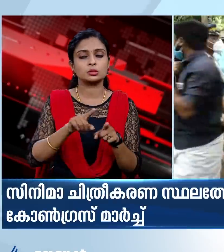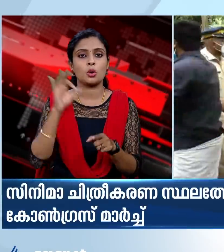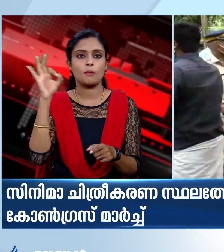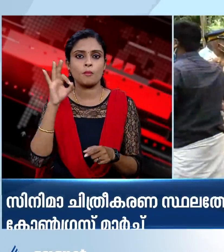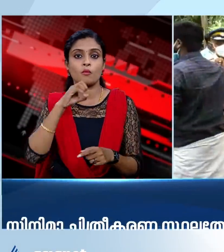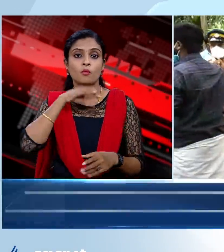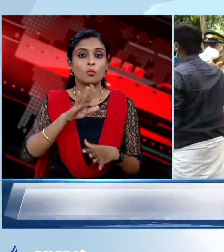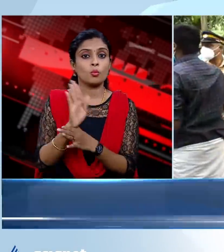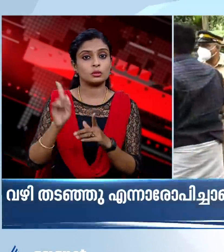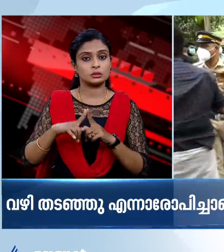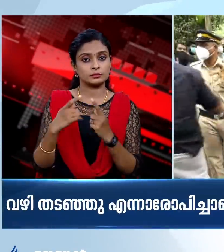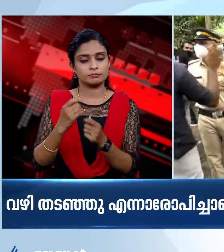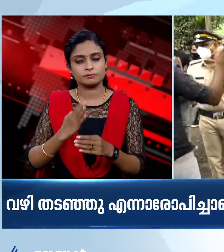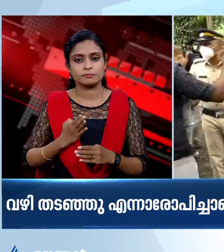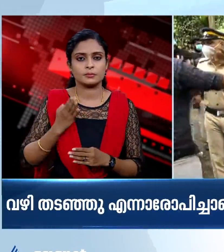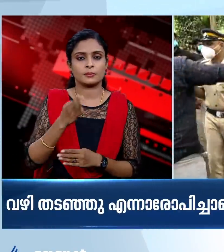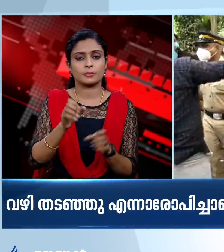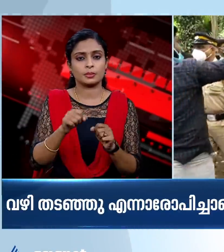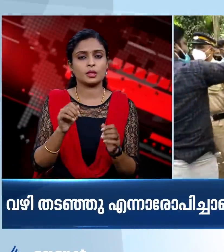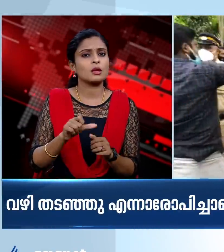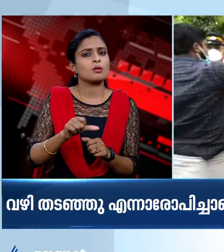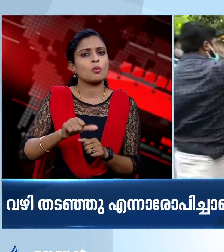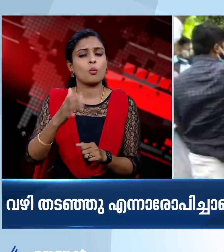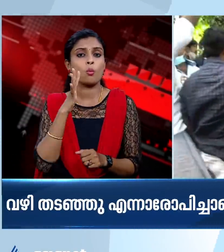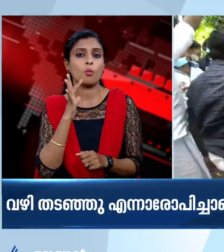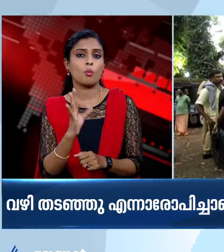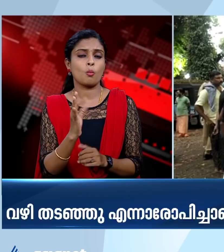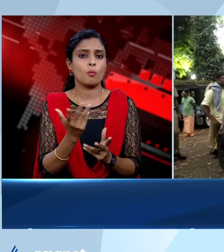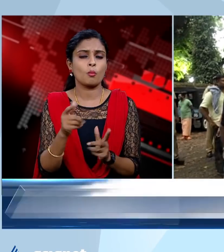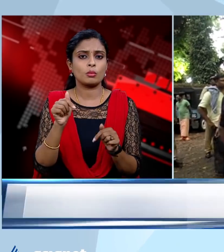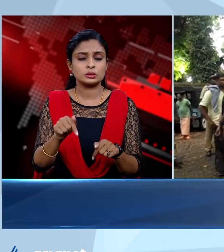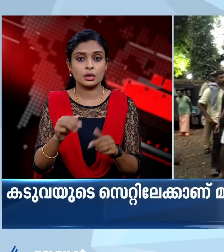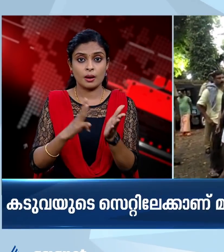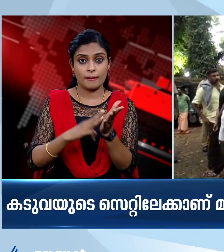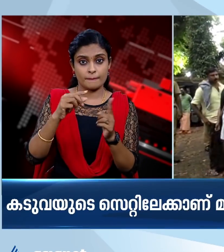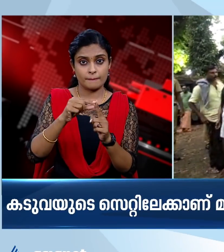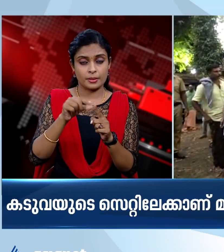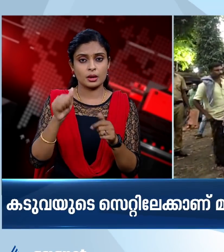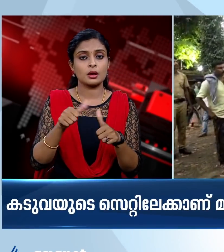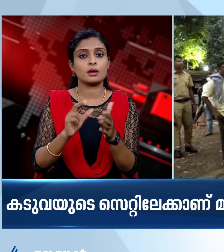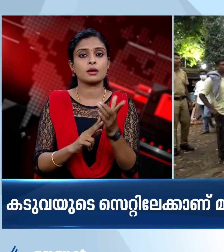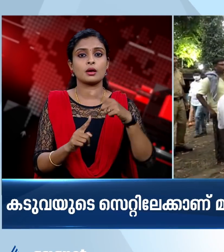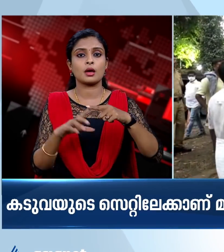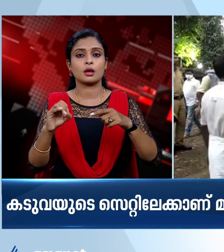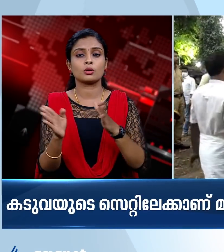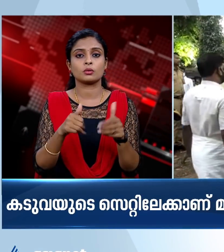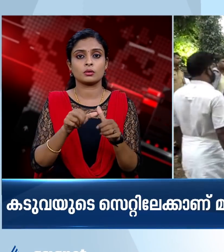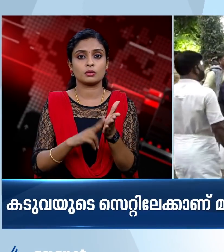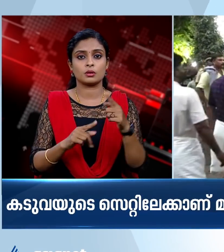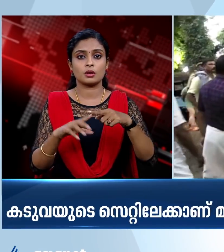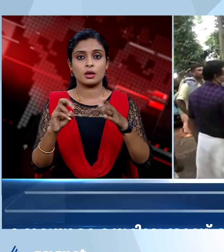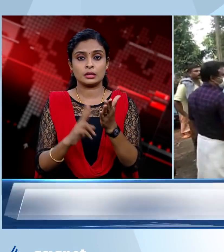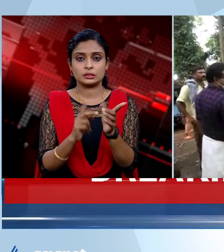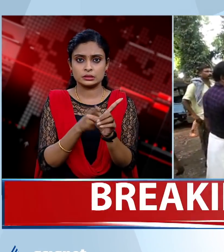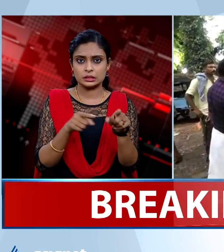യൂത്ത് കോൺഗ്രസ് പ്രവർത്തകർ എത്തിയത്. മറ്റൊരു കാര്യം മനസ്സിലാക്കുന്നത്, ഈ സ്ഥലത്തെ എം പി ആയിട്ടുള്ള ആന്റോ ആന്റണി ഉൾപ്പെടെയുള്ളവർ പ്രതിഷേധ